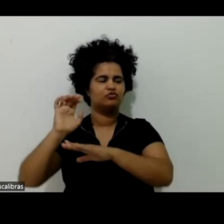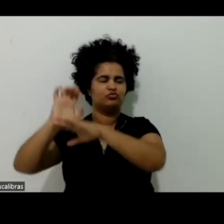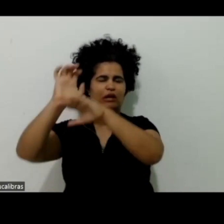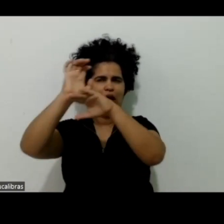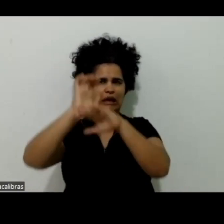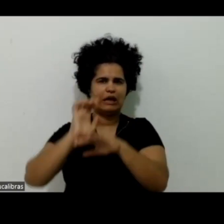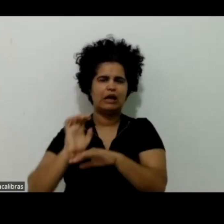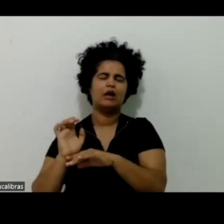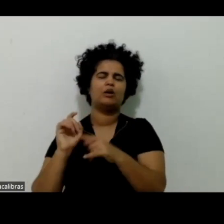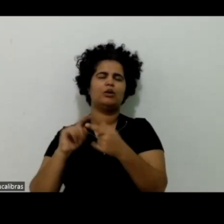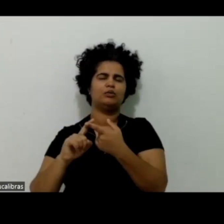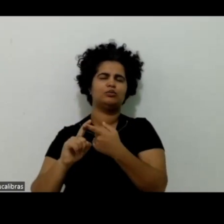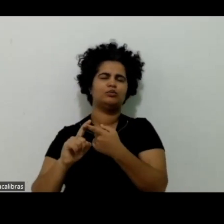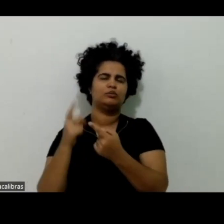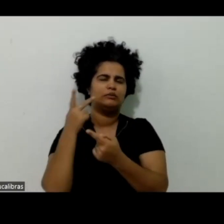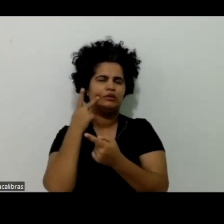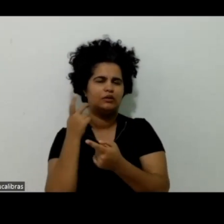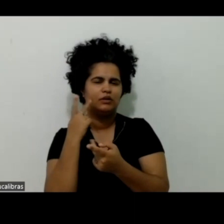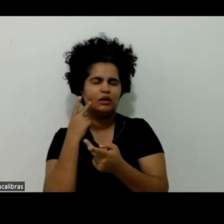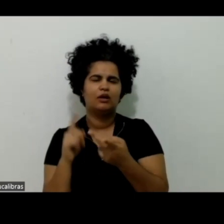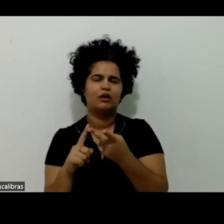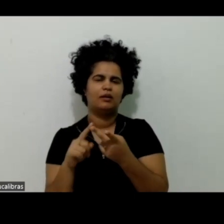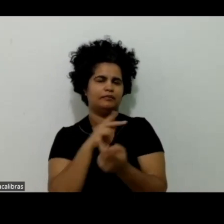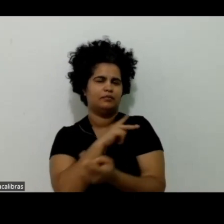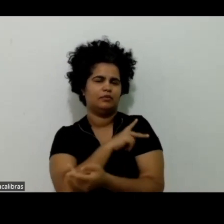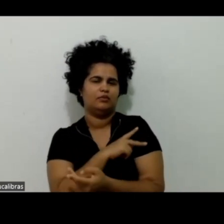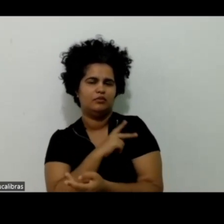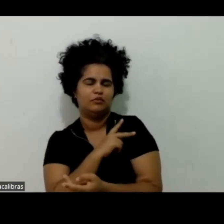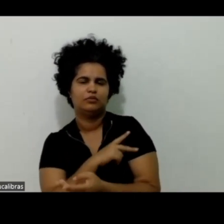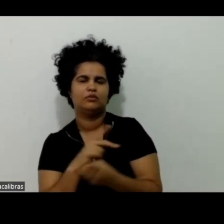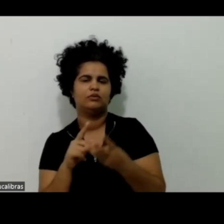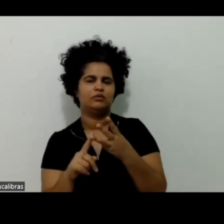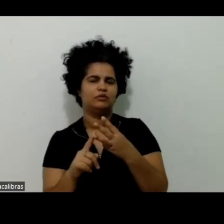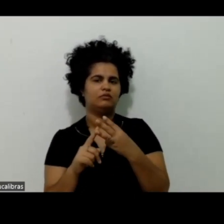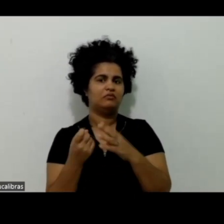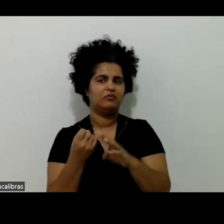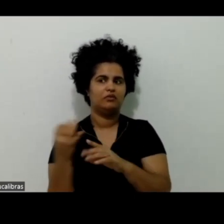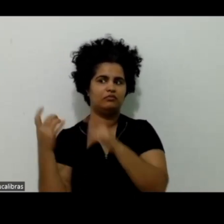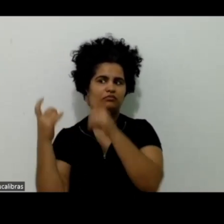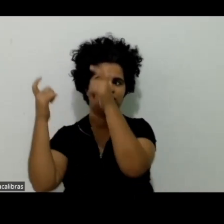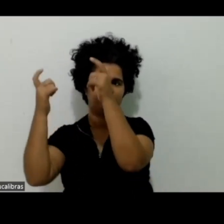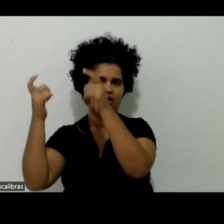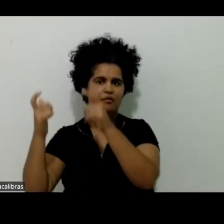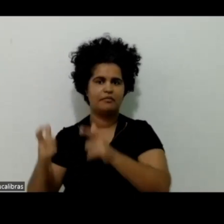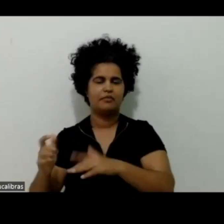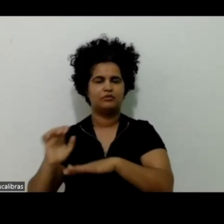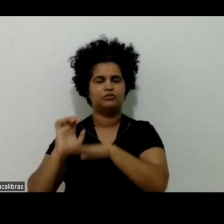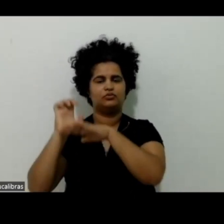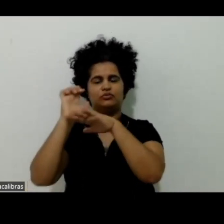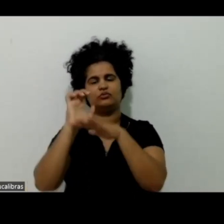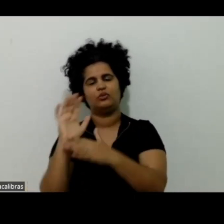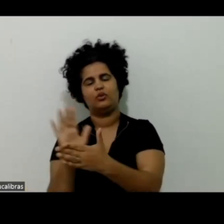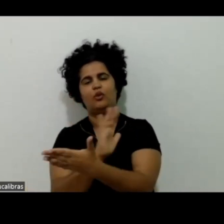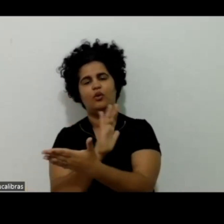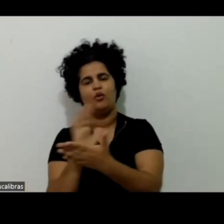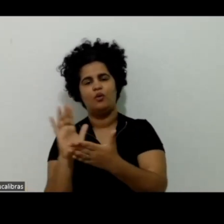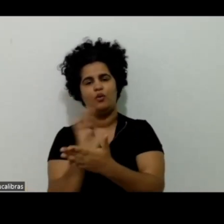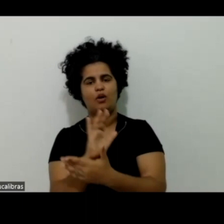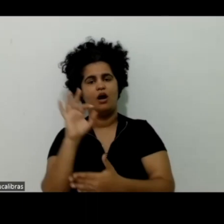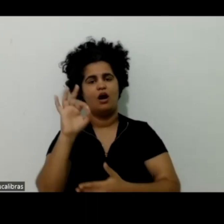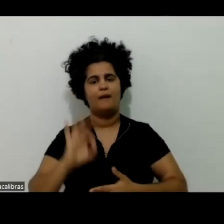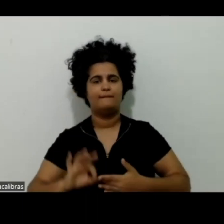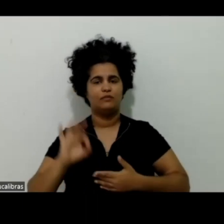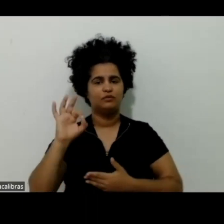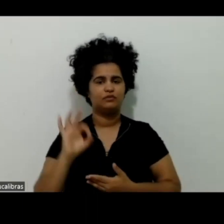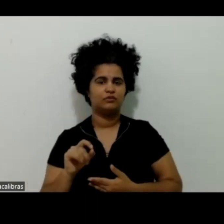Rio de Janeiro e São Paulo. Assim, gente, esse relatório, né, mostra que em alguns estados desses, por exemplo, o percentual,